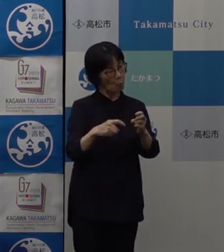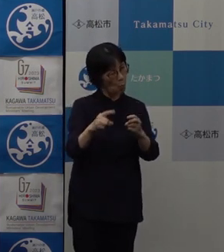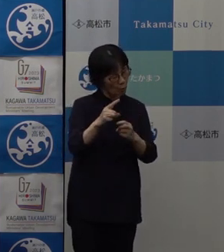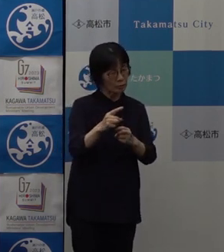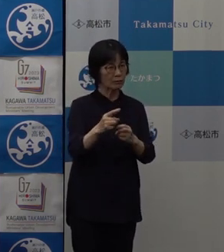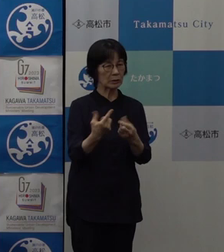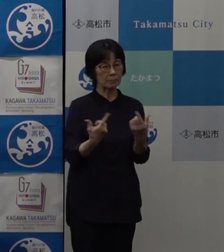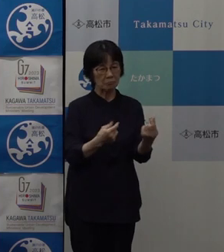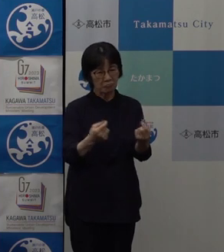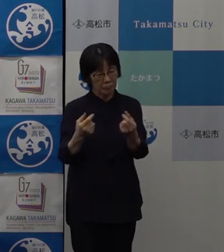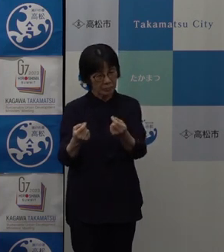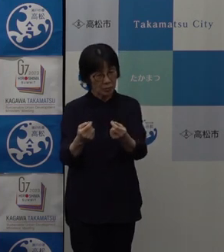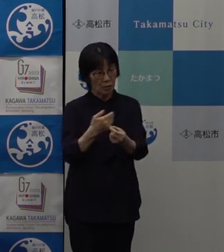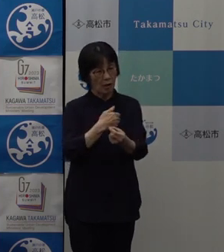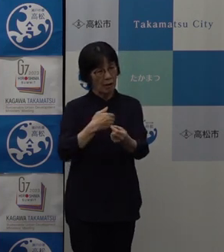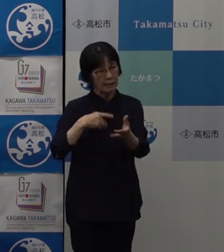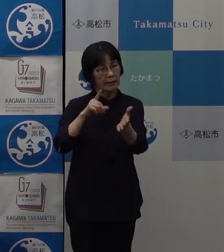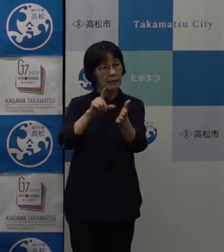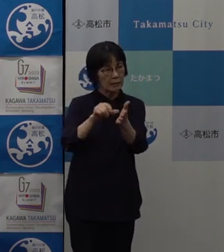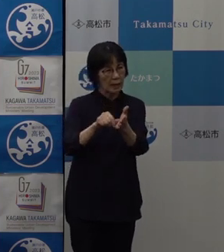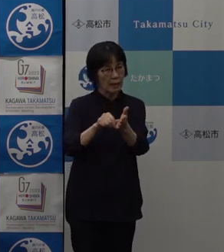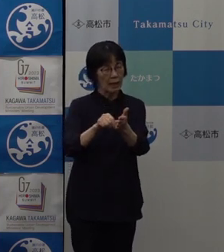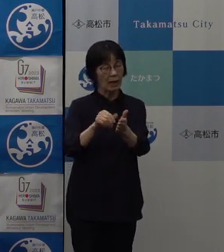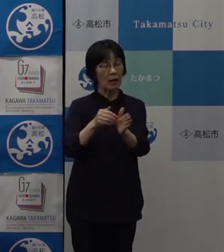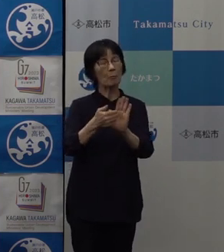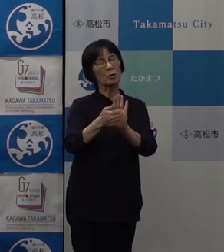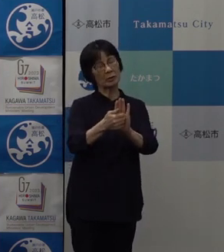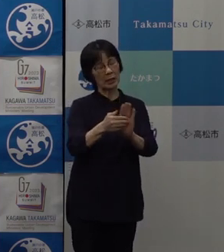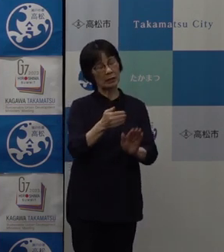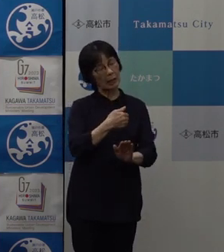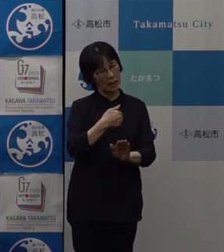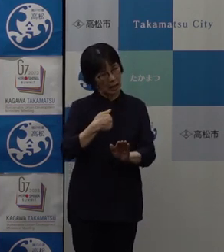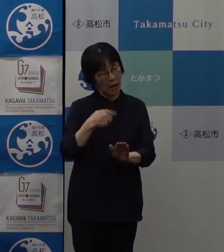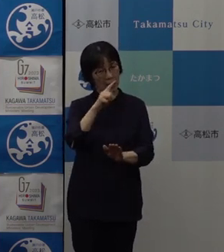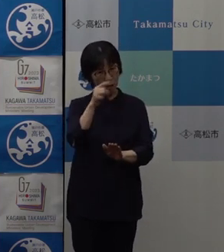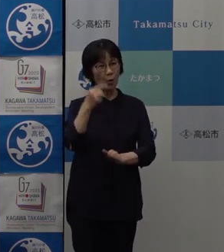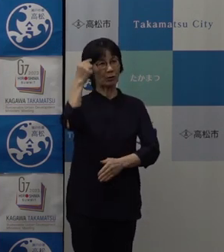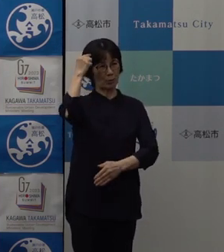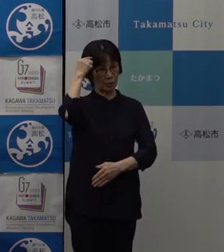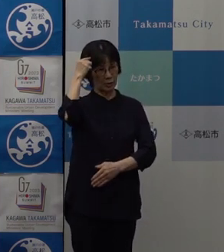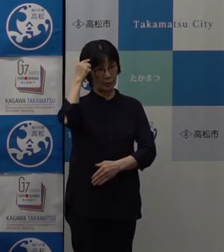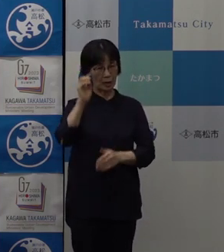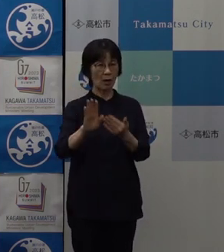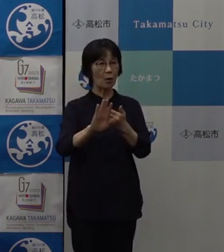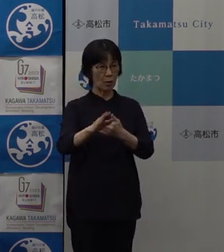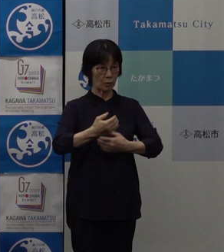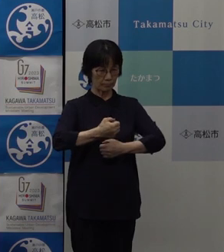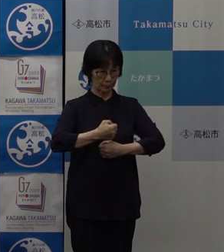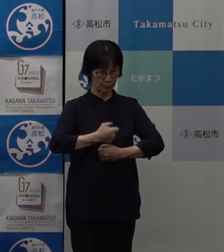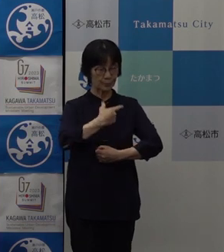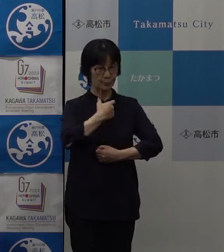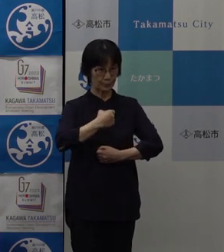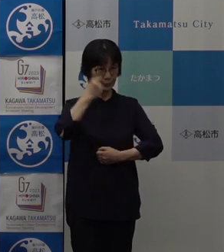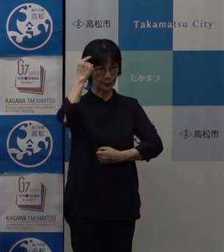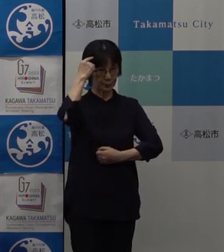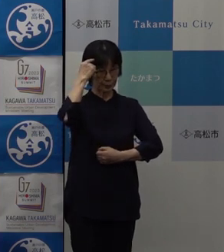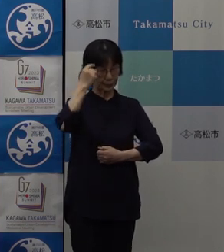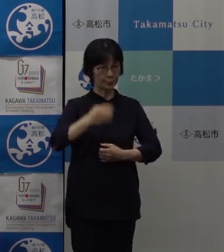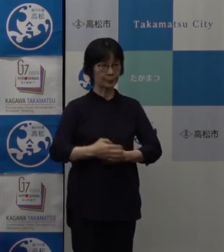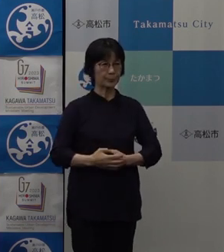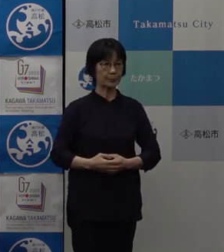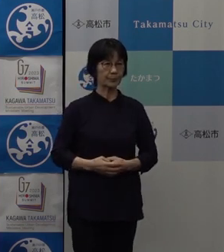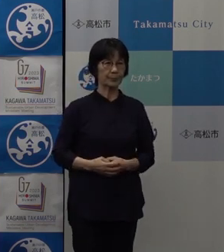防げたかも分からないというふうに思っています。まあ、今後このようなことのないようにしっかりとやっていきたいと思います。 ありがとうござい